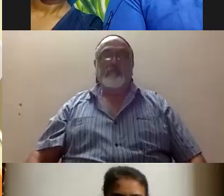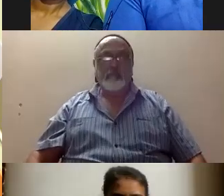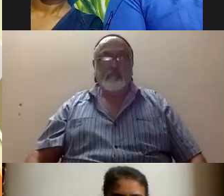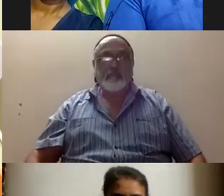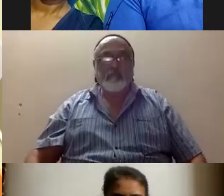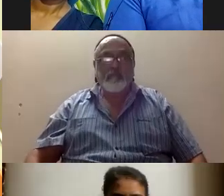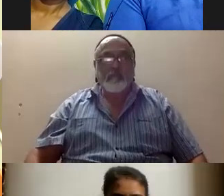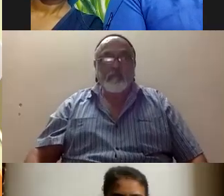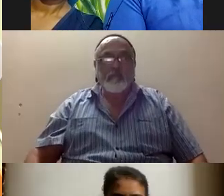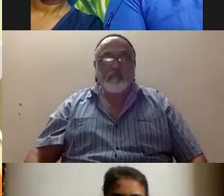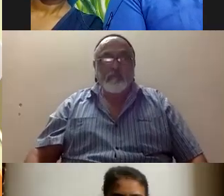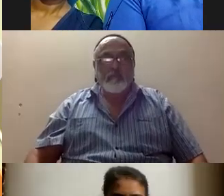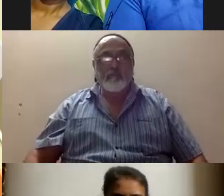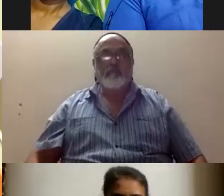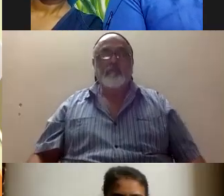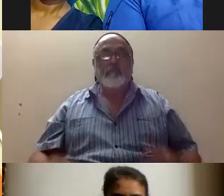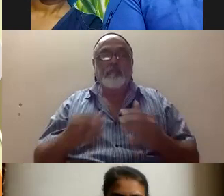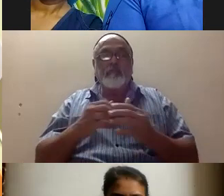इकोसिस्टम